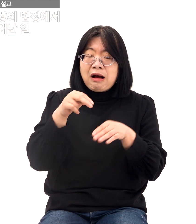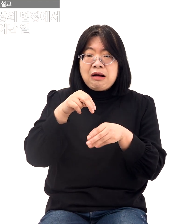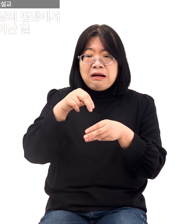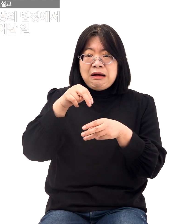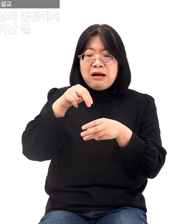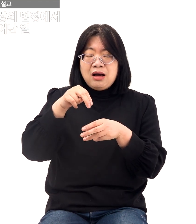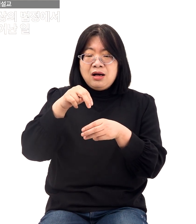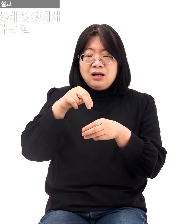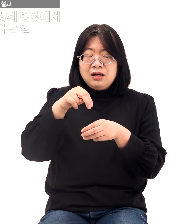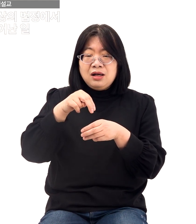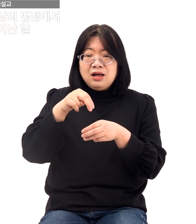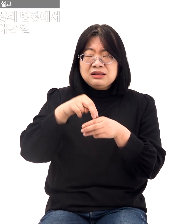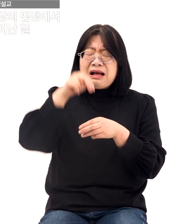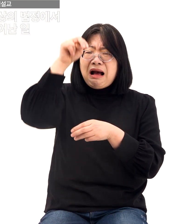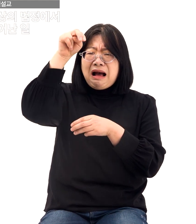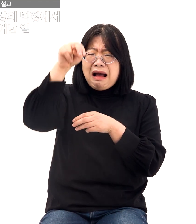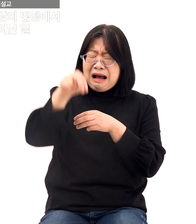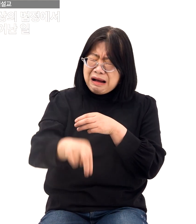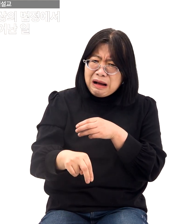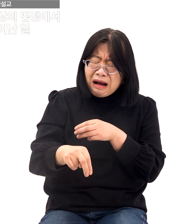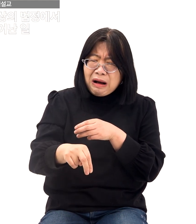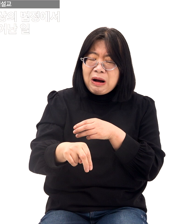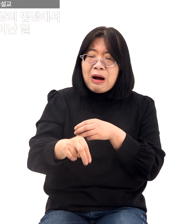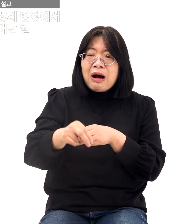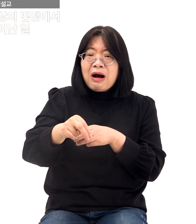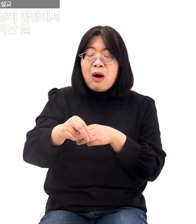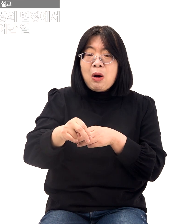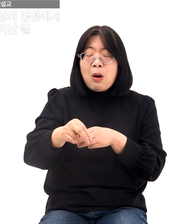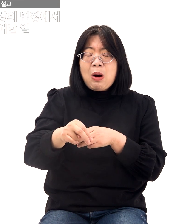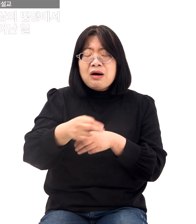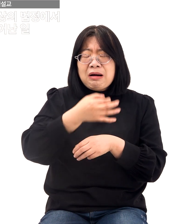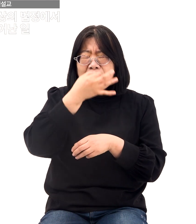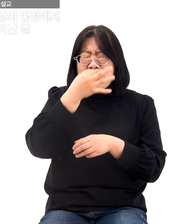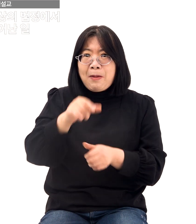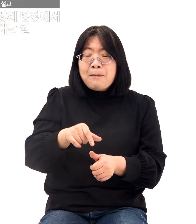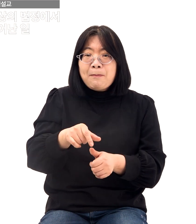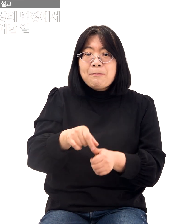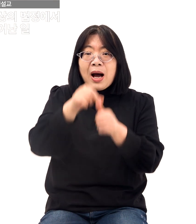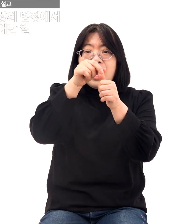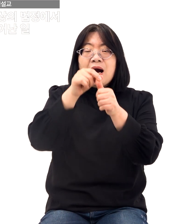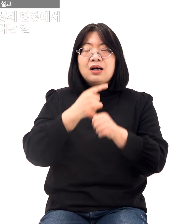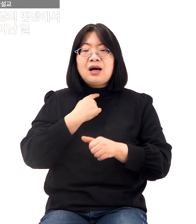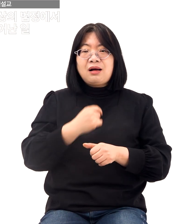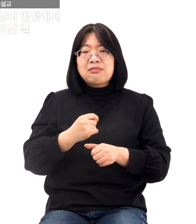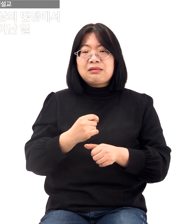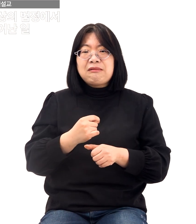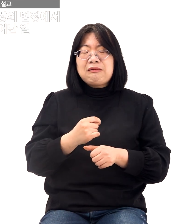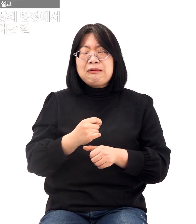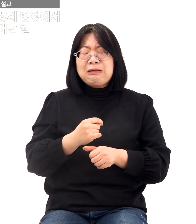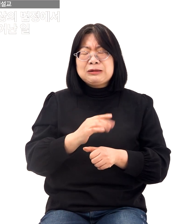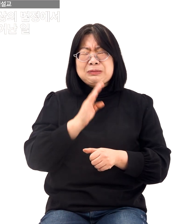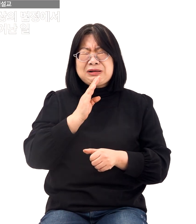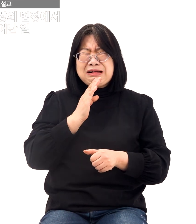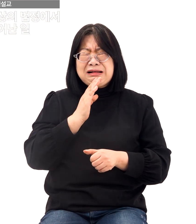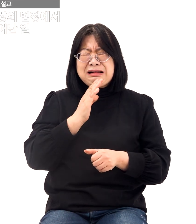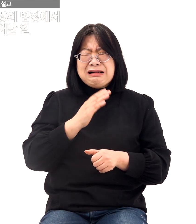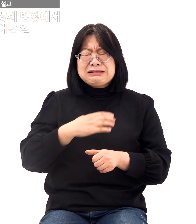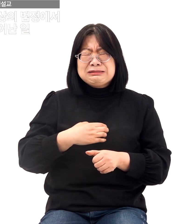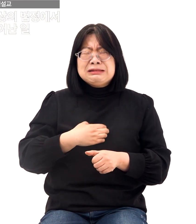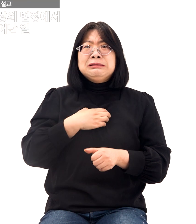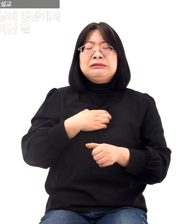뛰어내려 가지고 겨우 살아났던 끔찍한 기억이 있습니다. 그래서